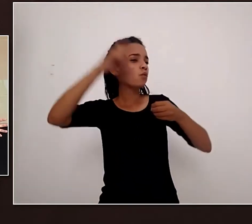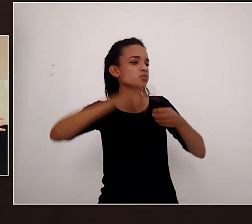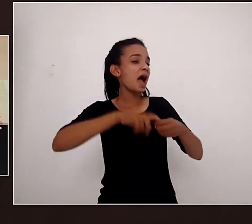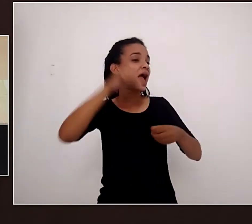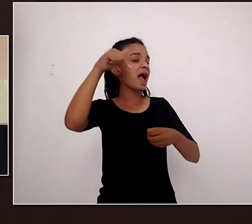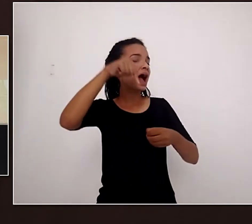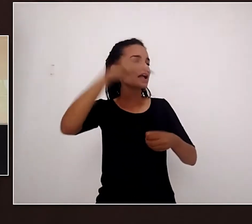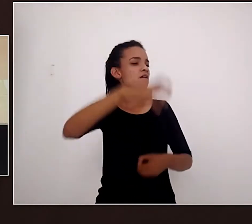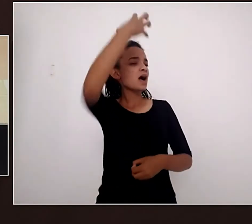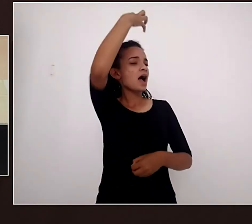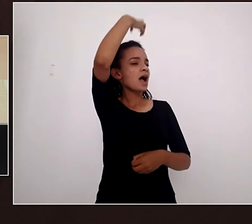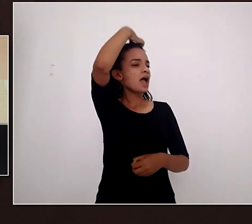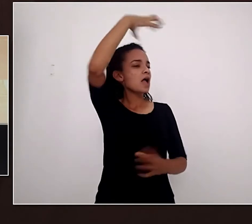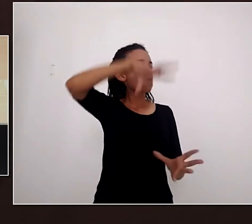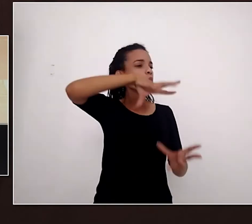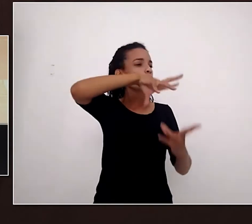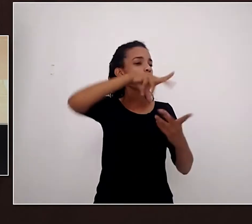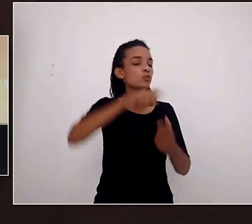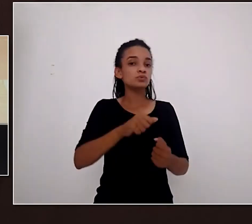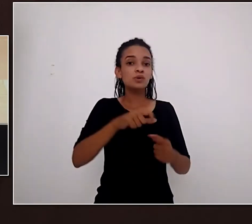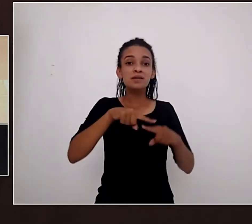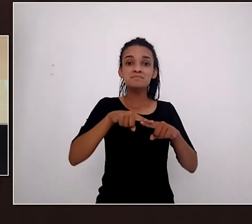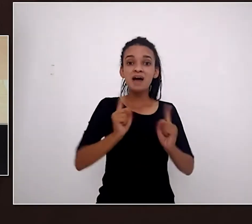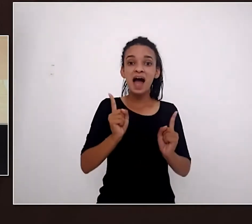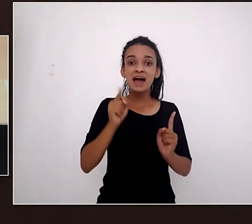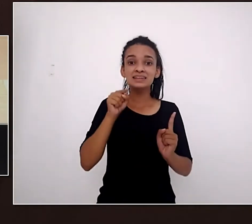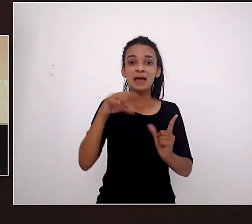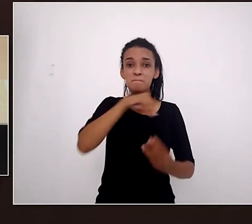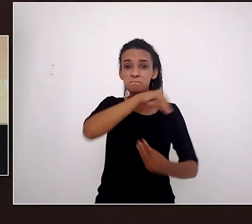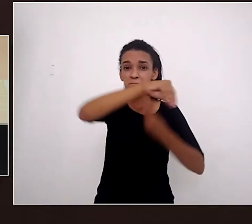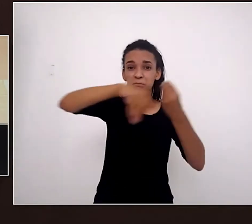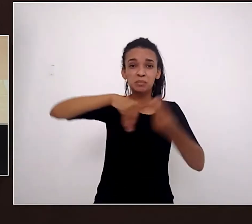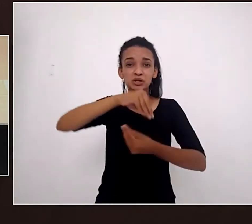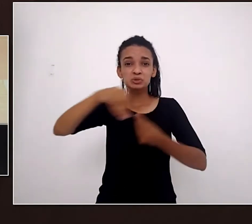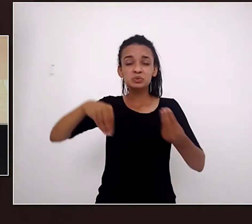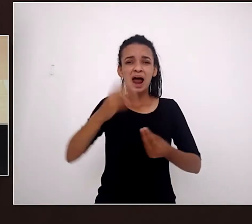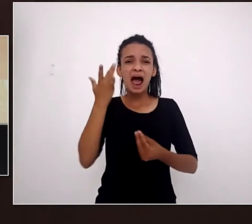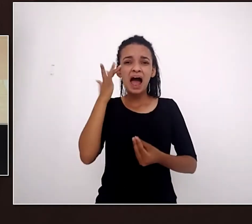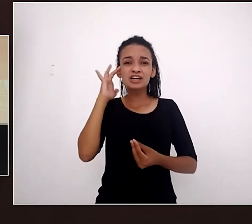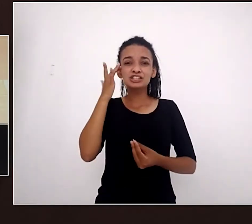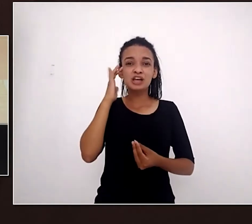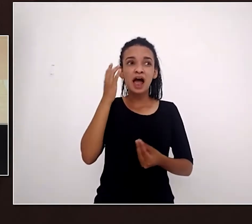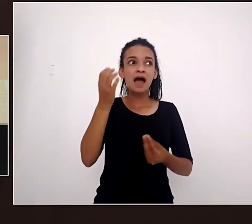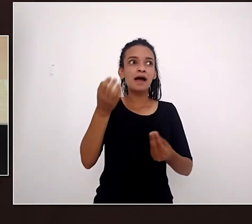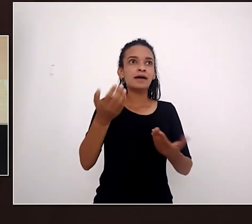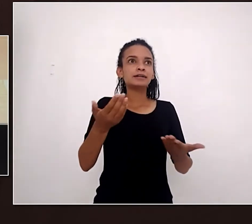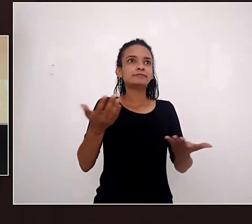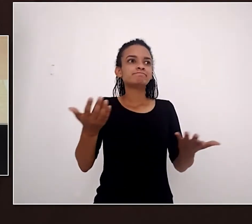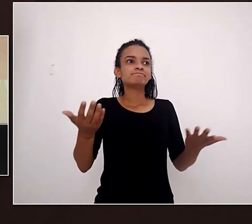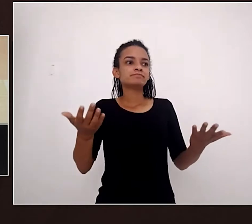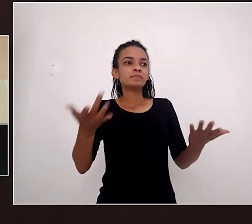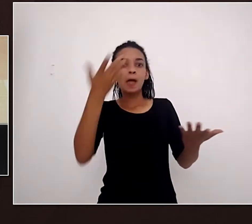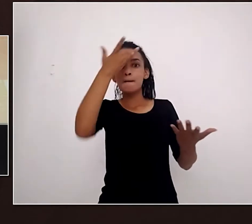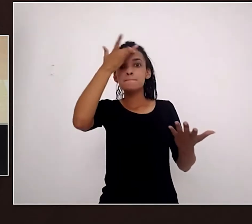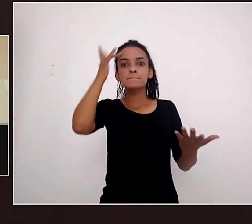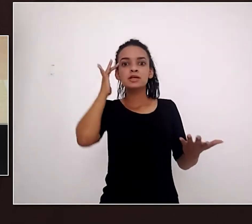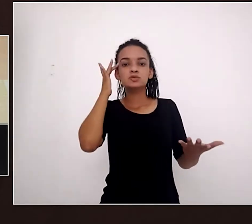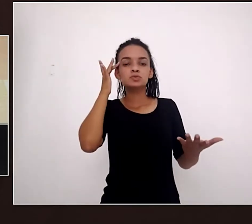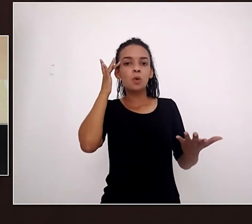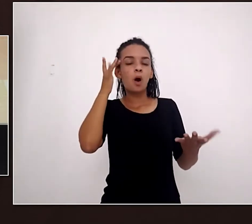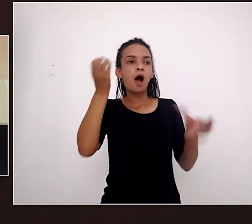terra. Só que eles misturavam tudo, achando que surgiria então alguém de Judá, da casa de